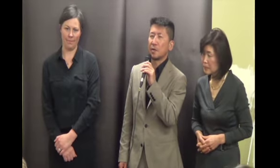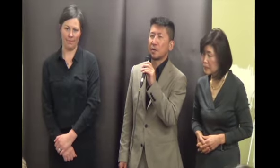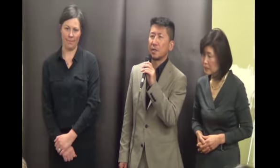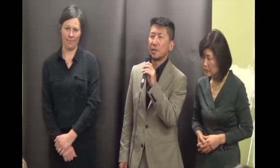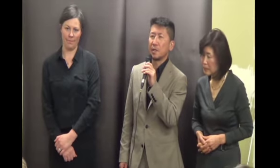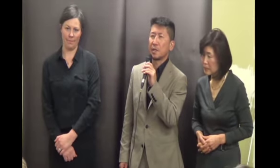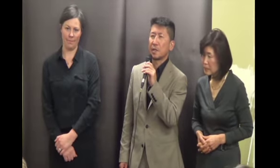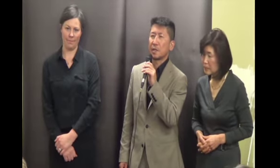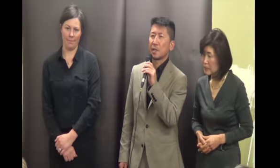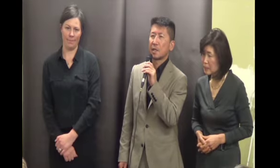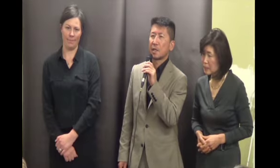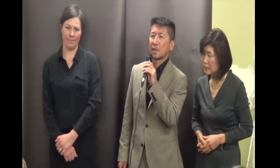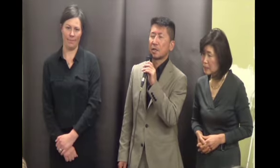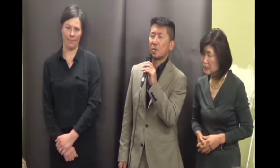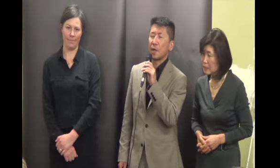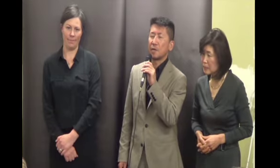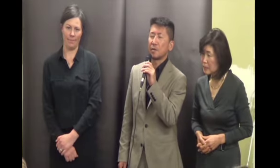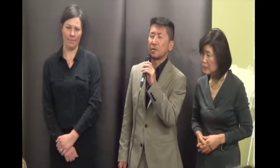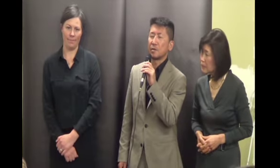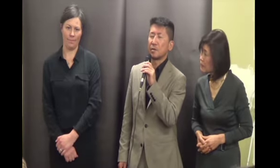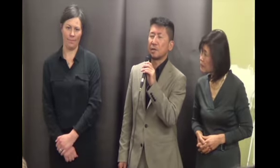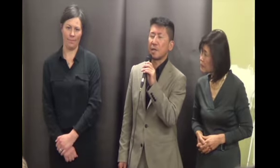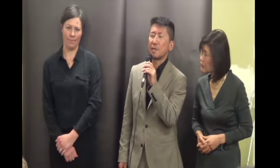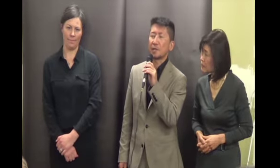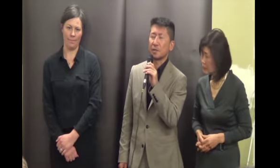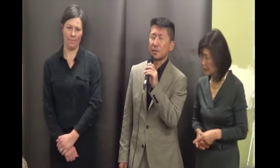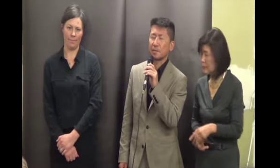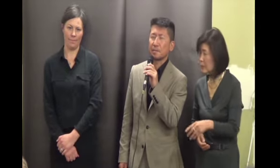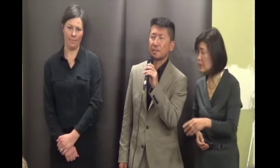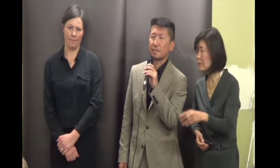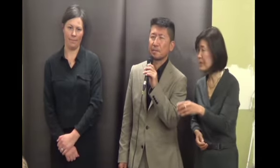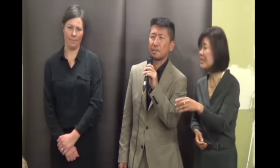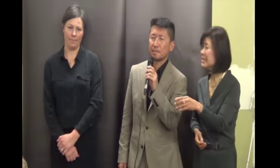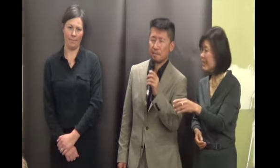できるようにトレーニングしています。